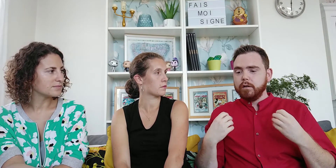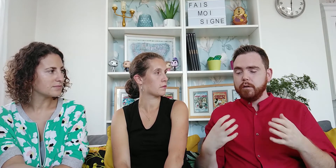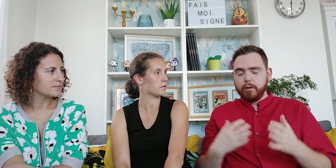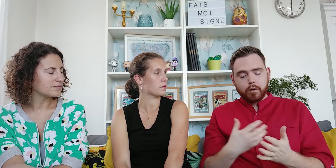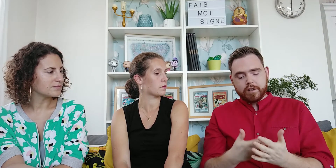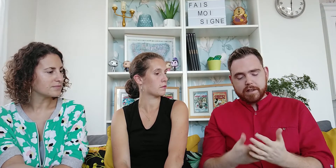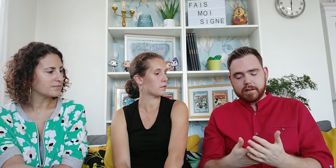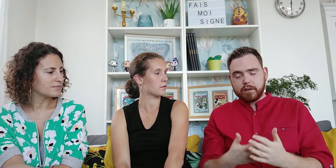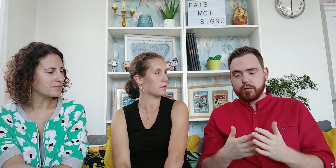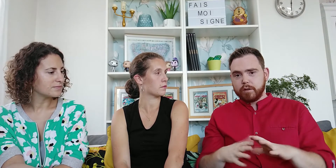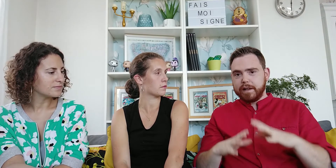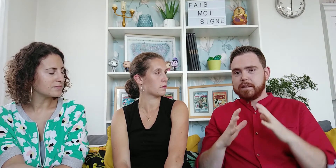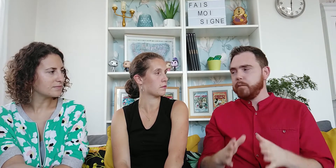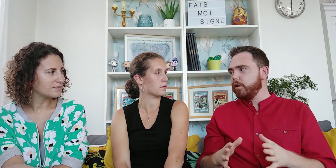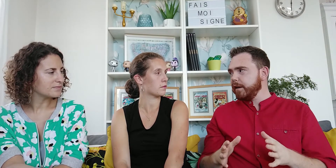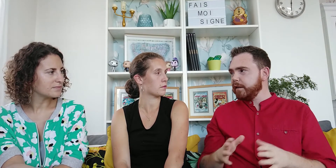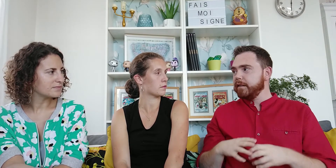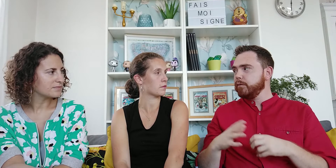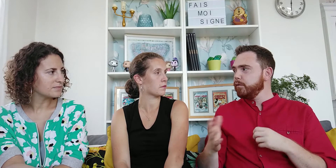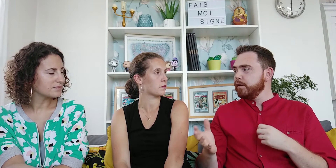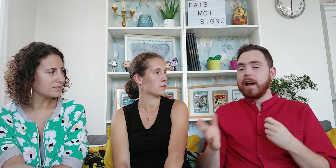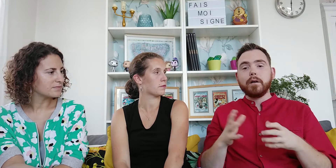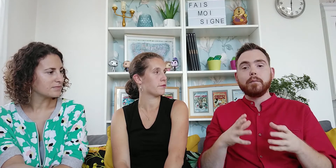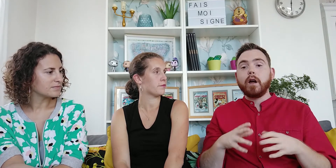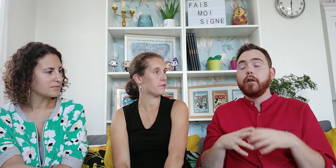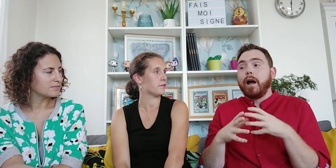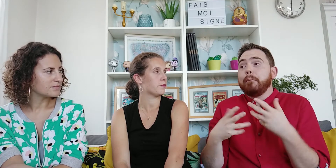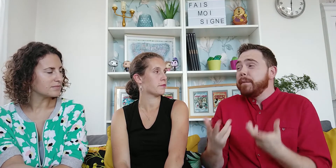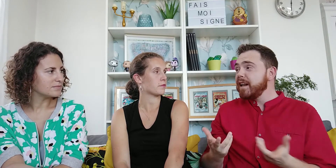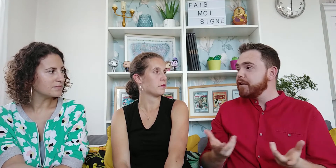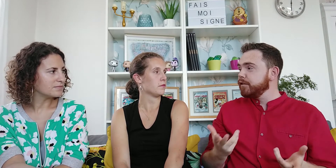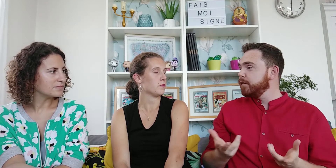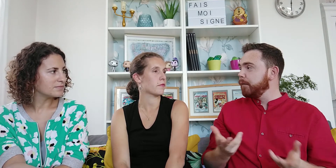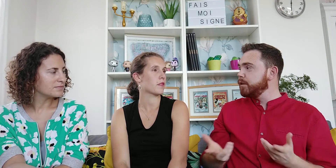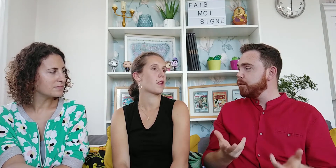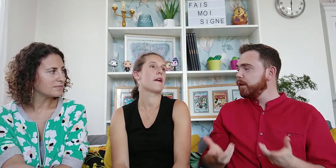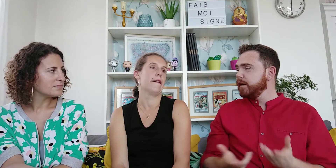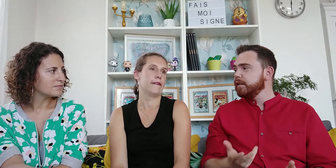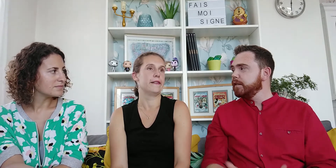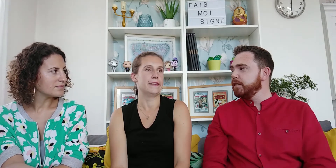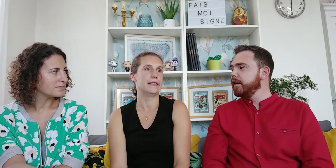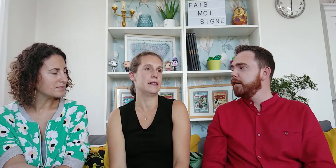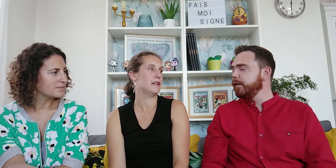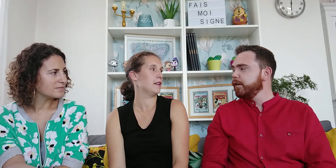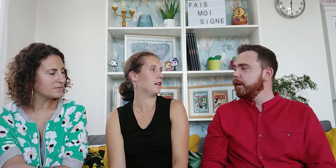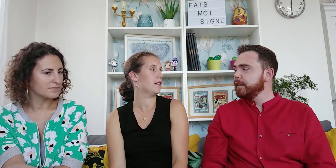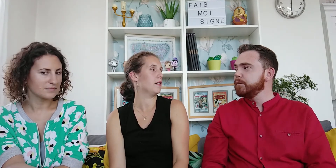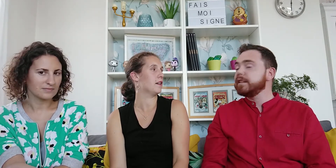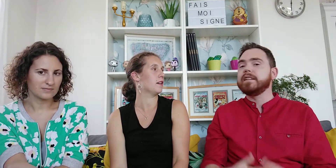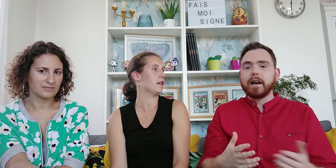le langage des signes est toujours extrêmement correct? Est-ce qu'il y a un babillage, un petit peu, qui est accepté, qui